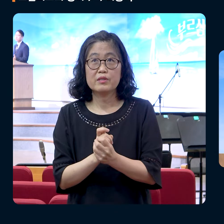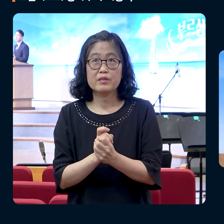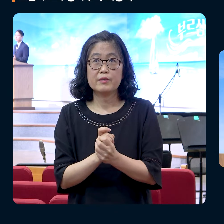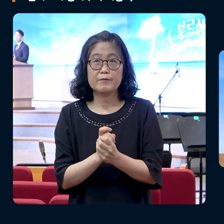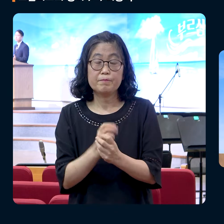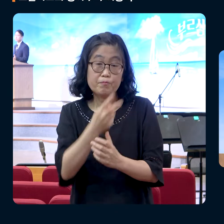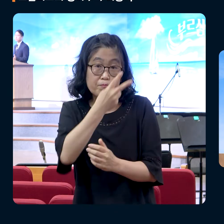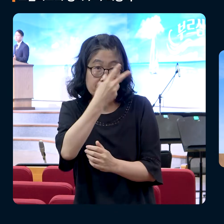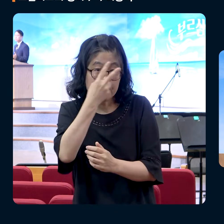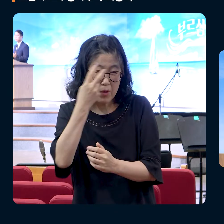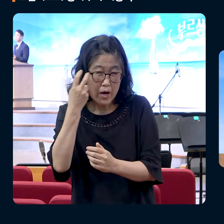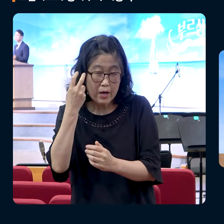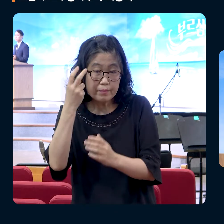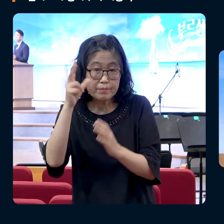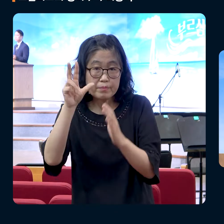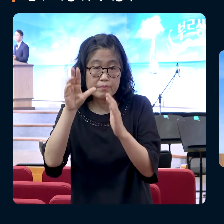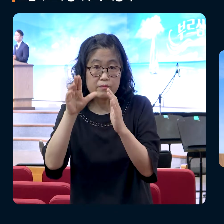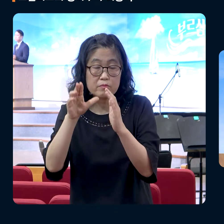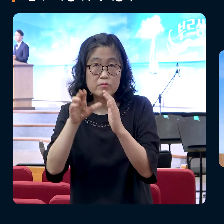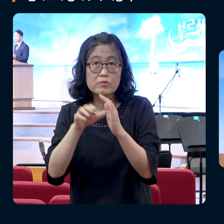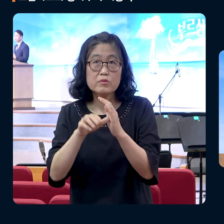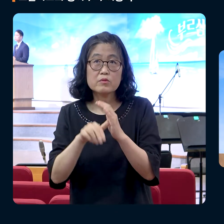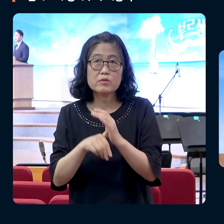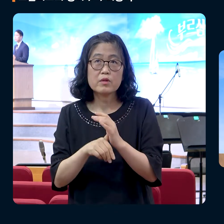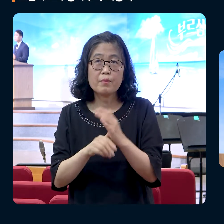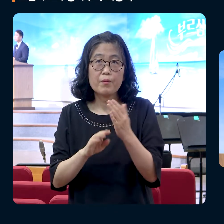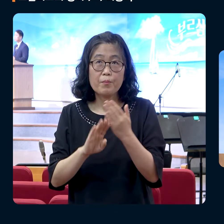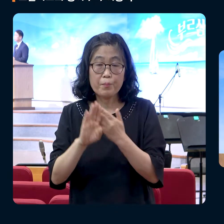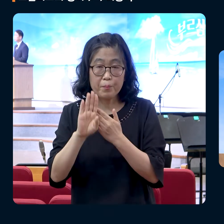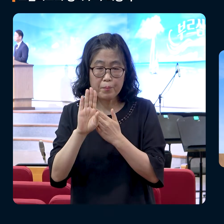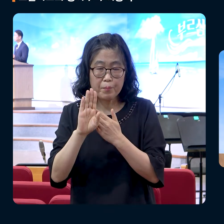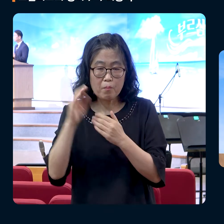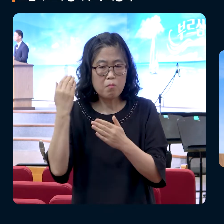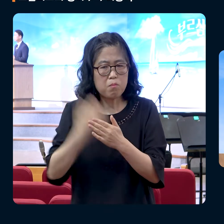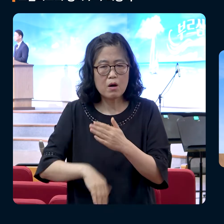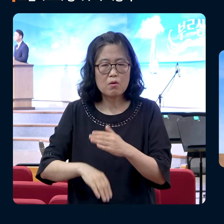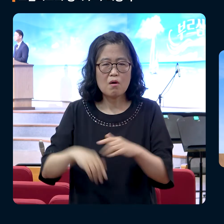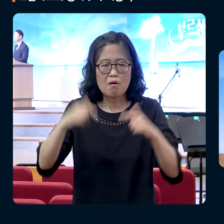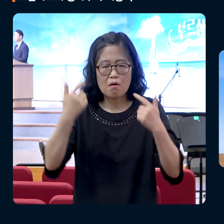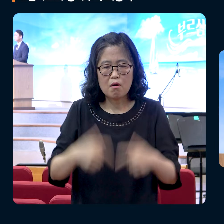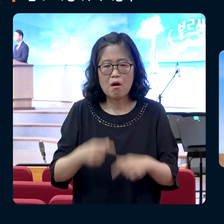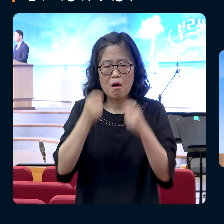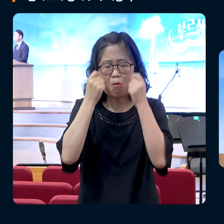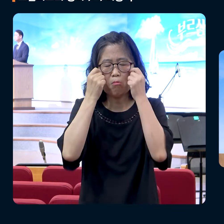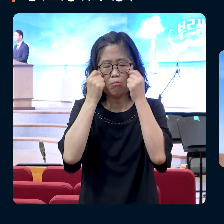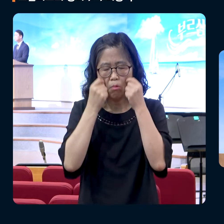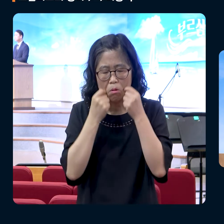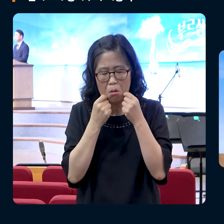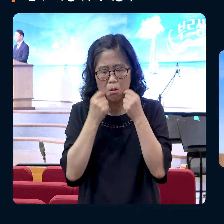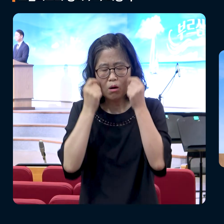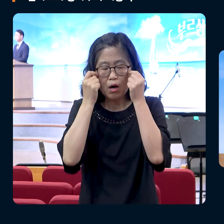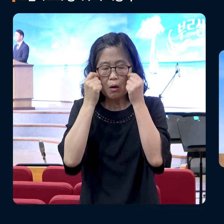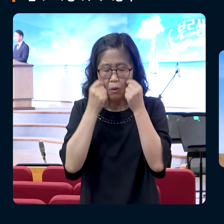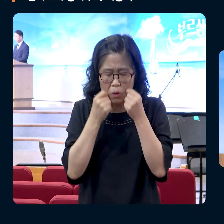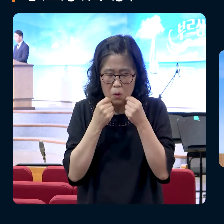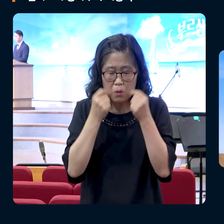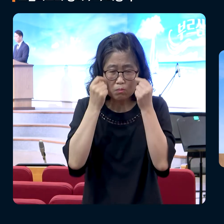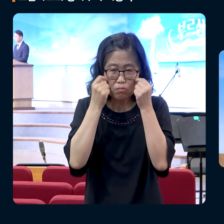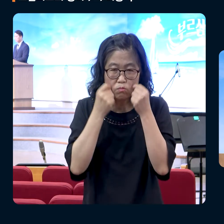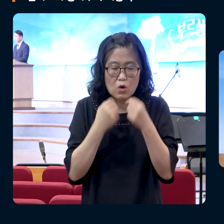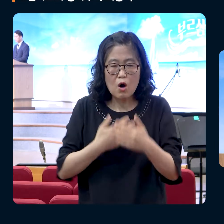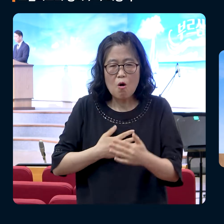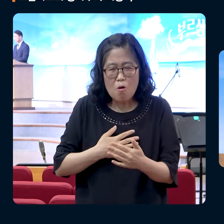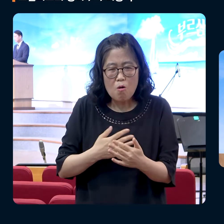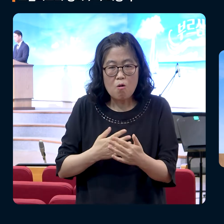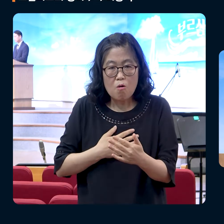시간 이외에는 눈 떠 있으면 두려움과 막막함과 눈물밖에 흐르지 않는 그런 시간들을